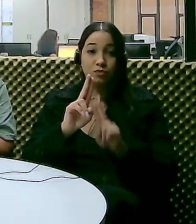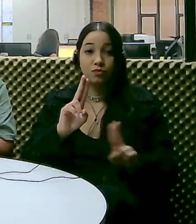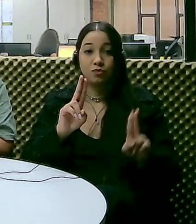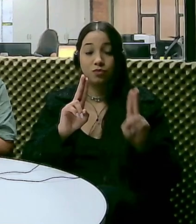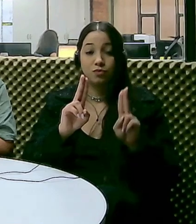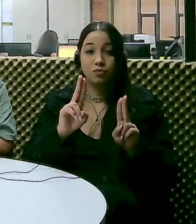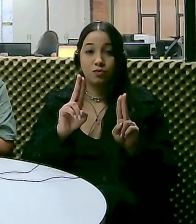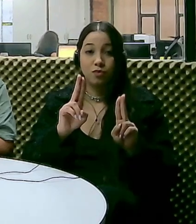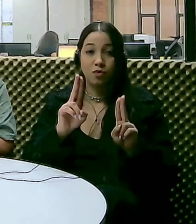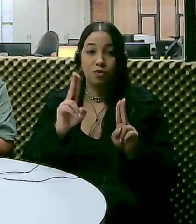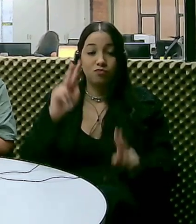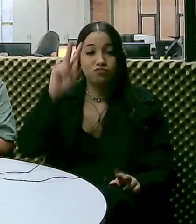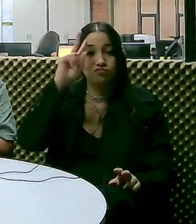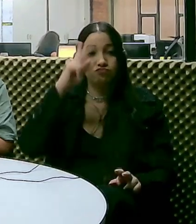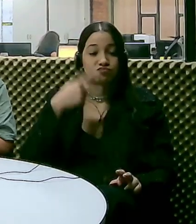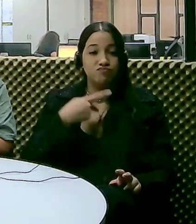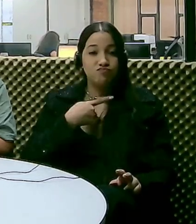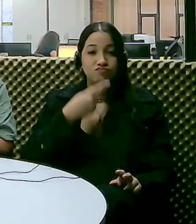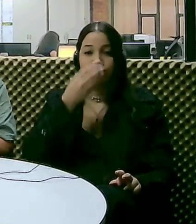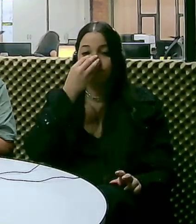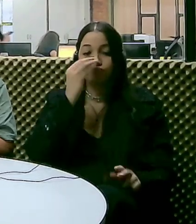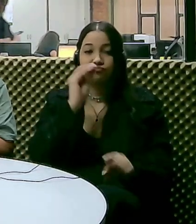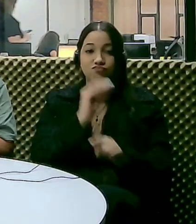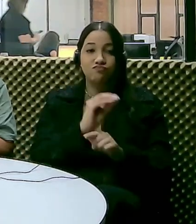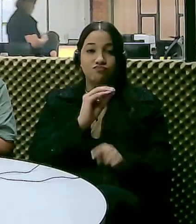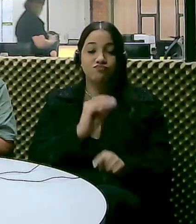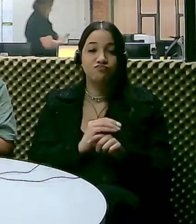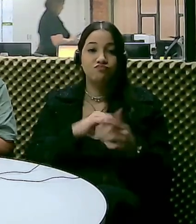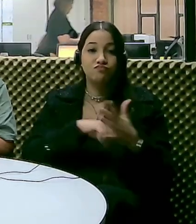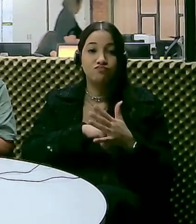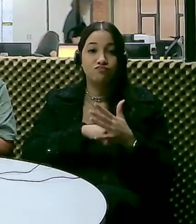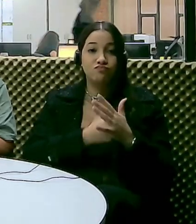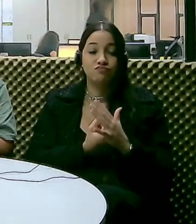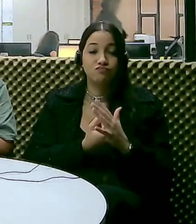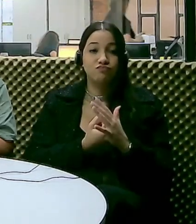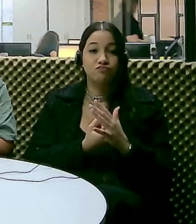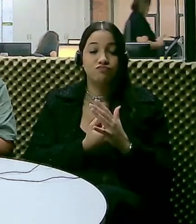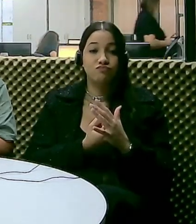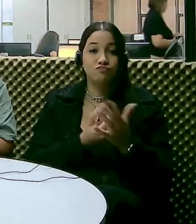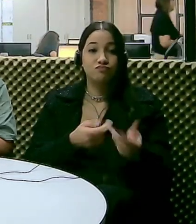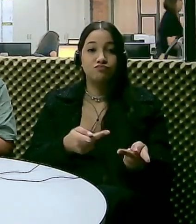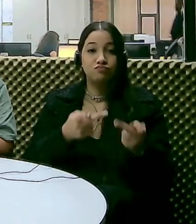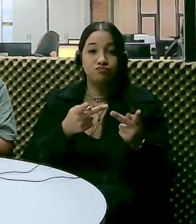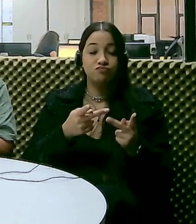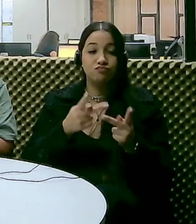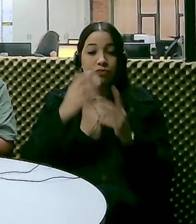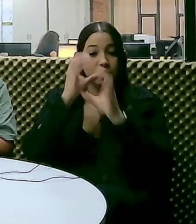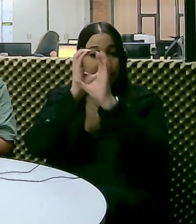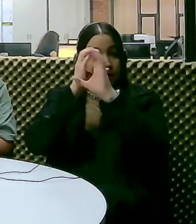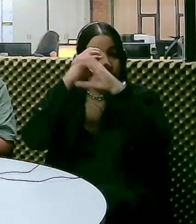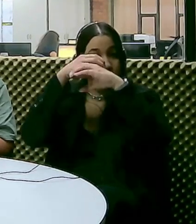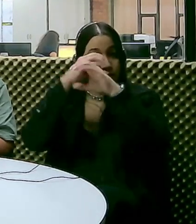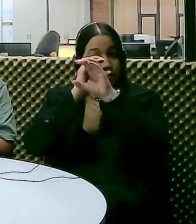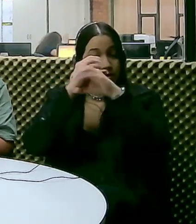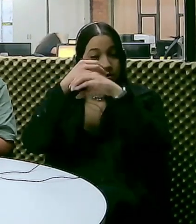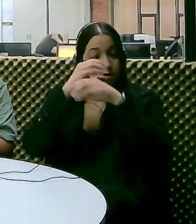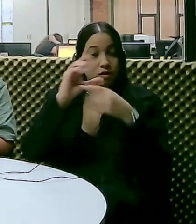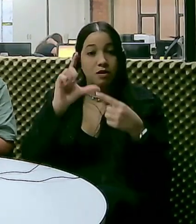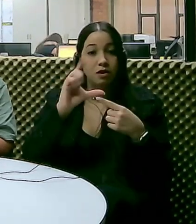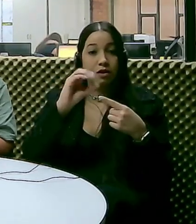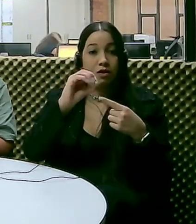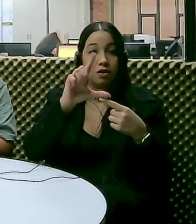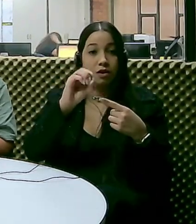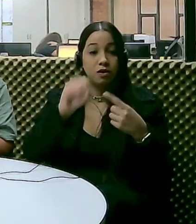forma unilateral e arbitrária, bloqueou a prestação de serviços de exames de colonoscopia